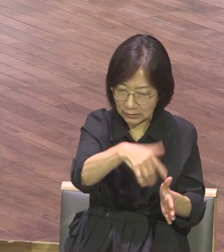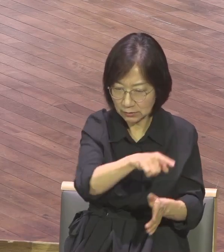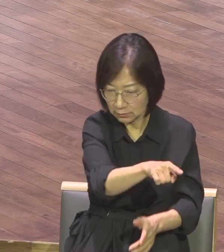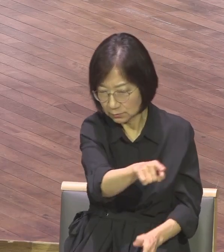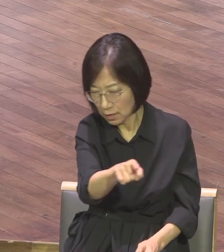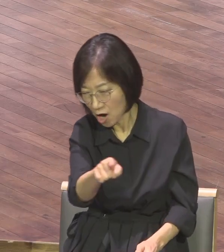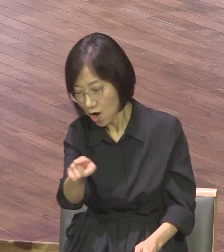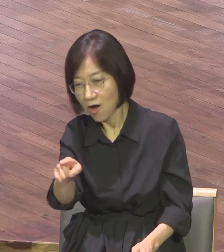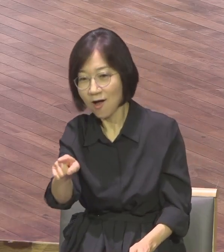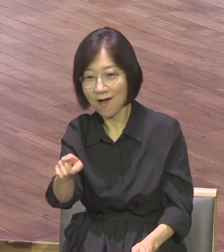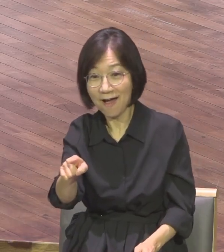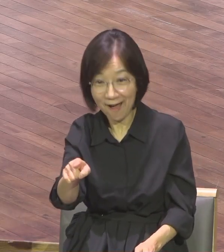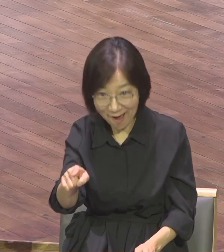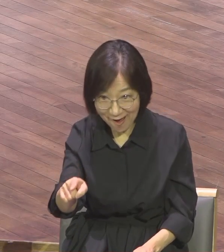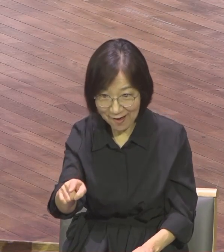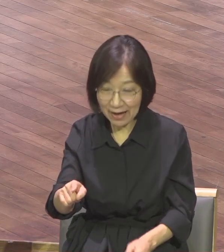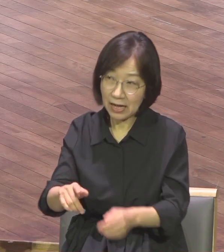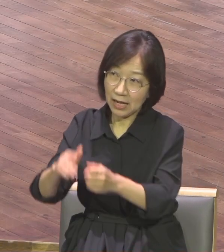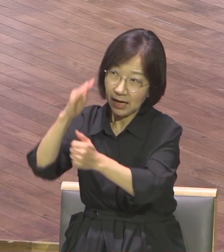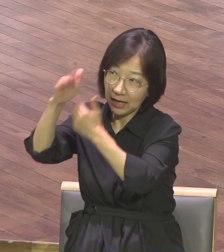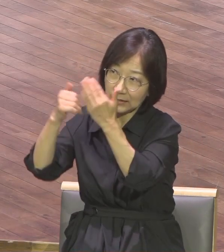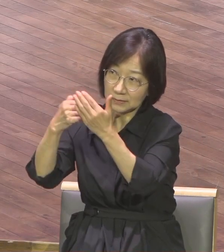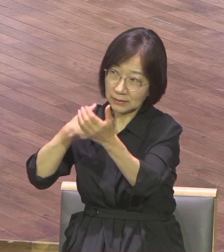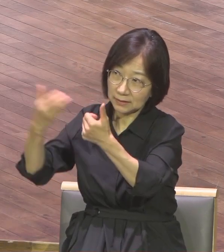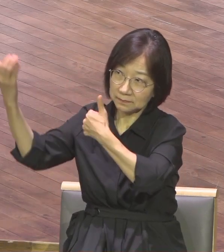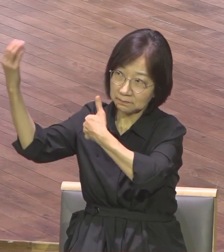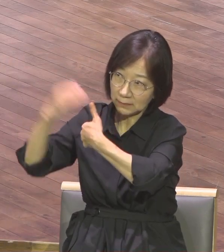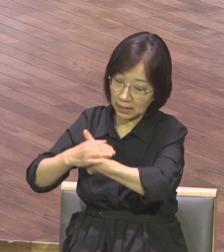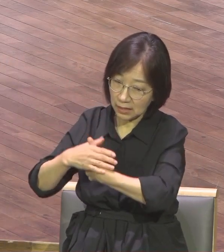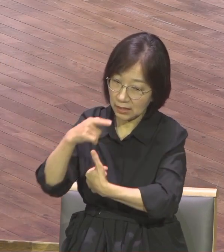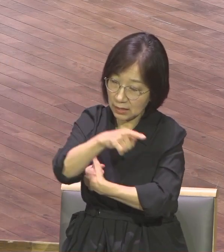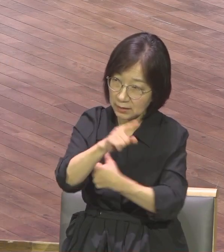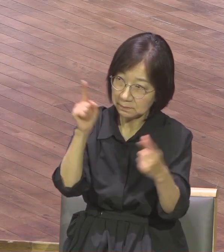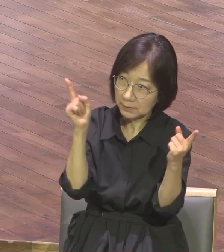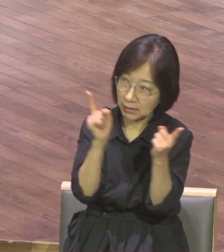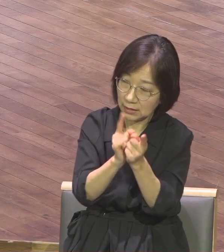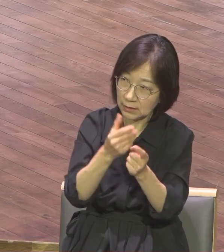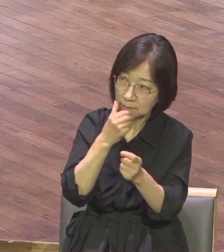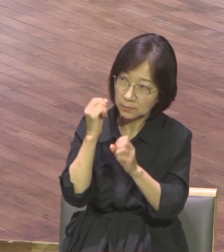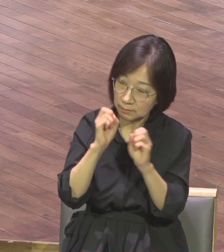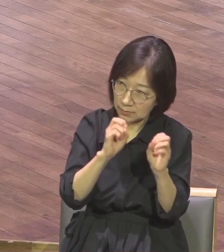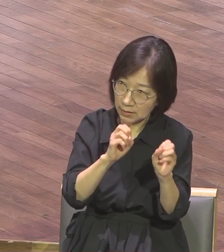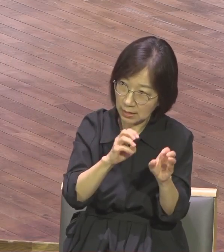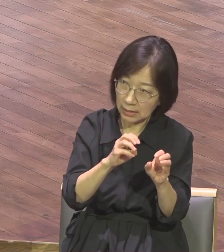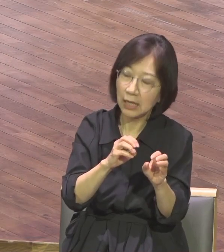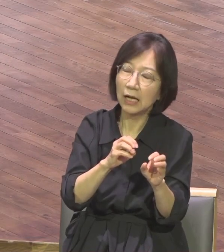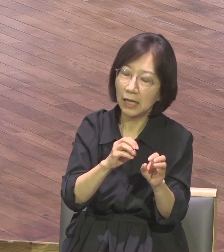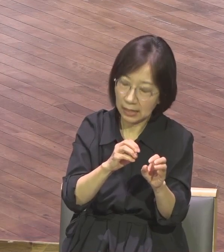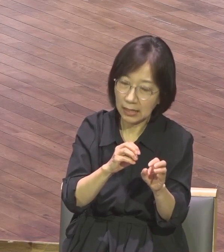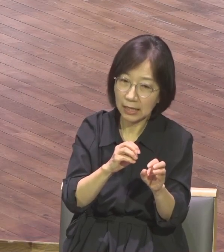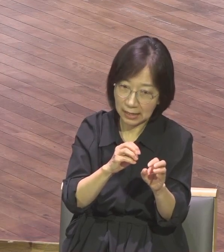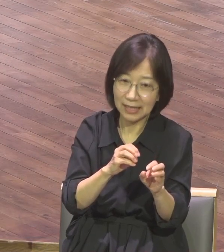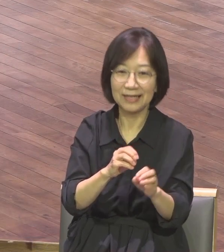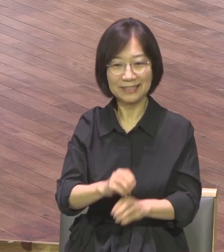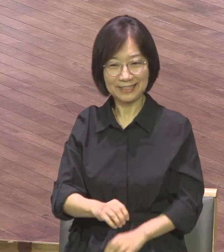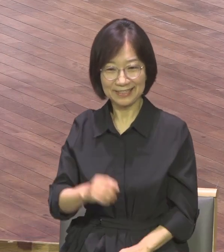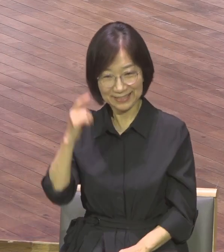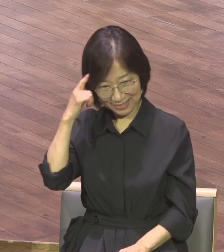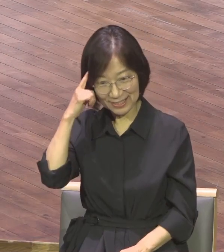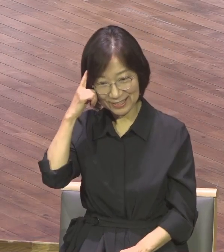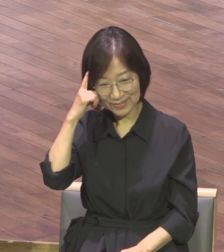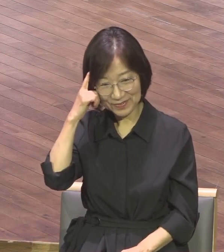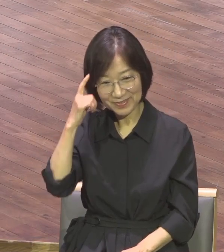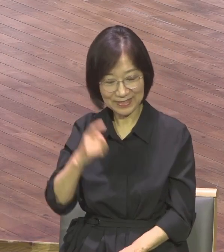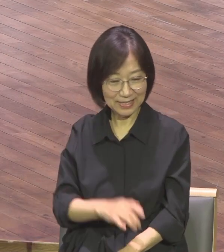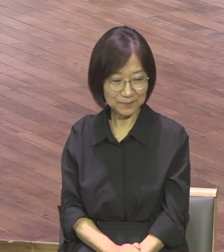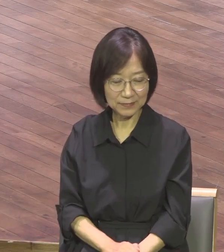날이 있기 때문에 나를 통해서 저 사람 살려라고 만남을 주시는구나. 맨날 불신자처럼 얼마 먹을까, 맨날 돈,